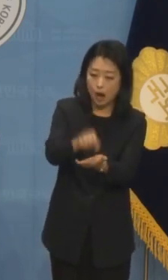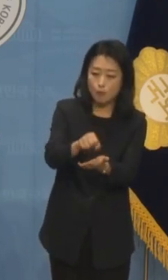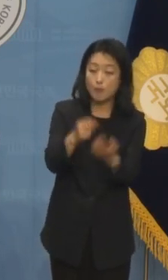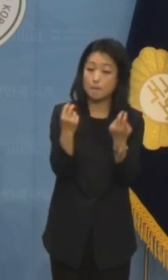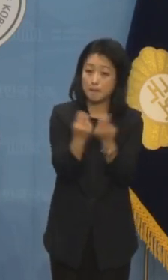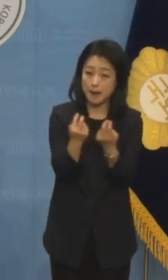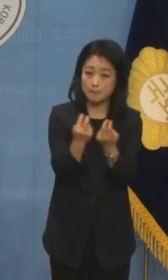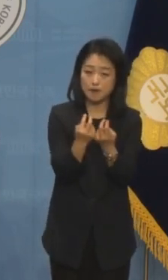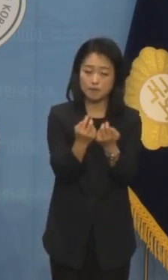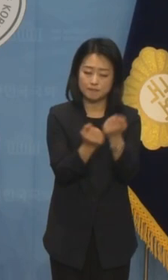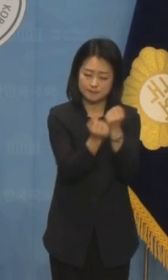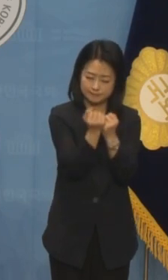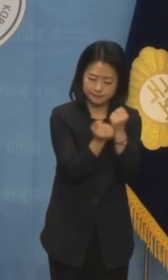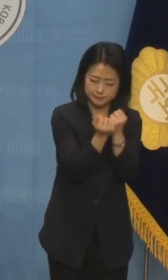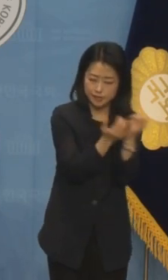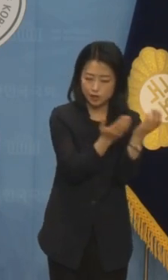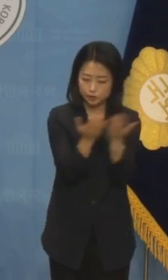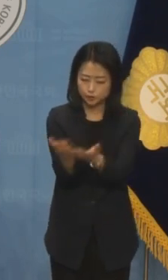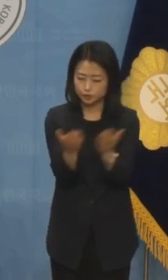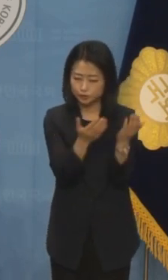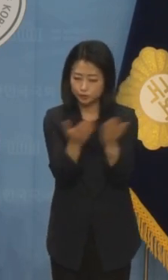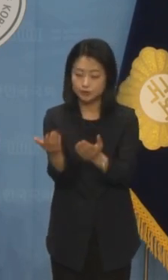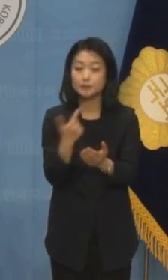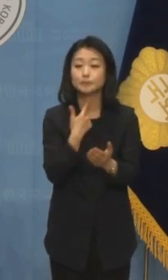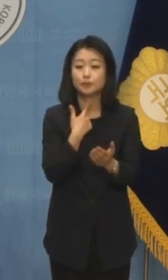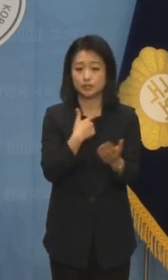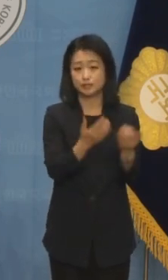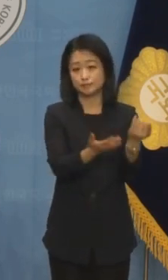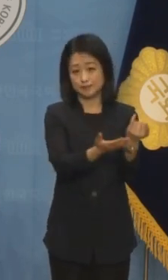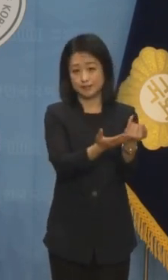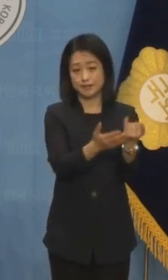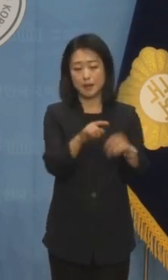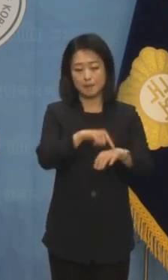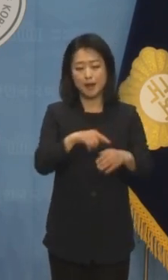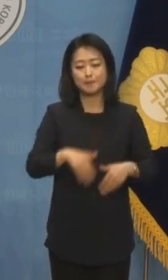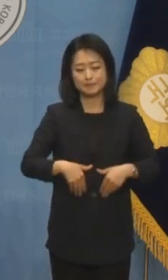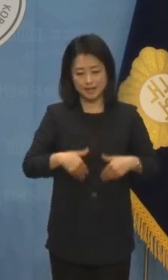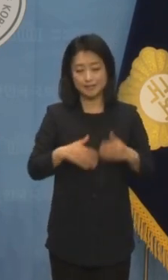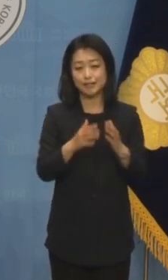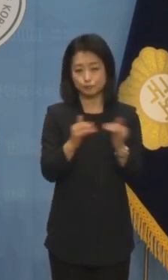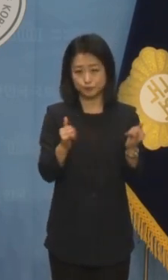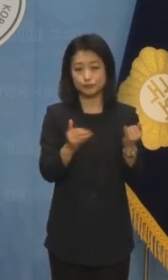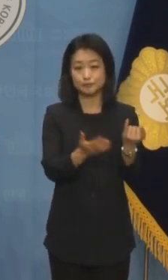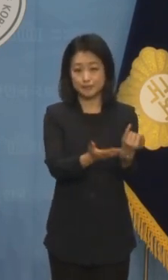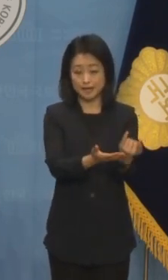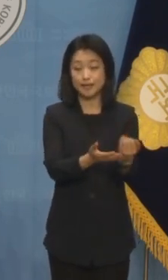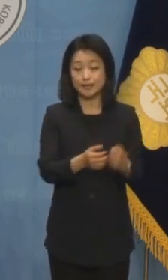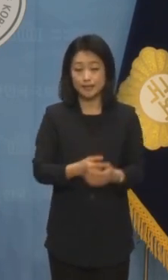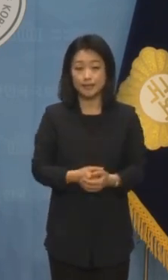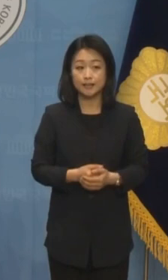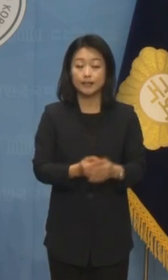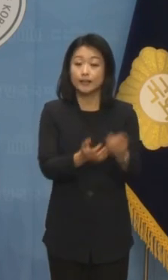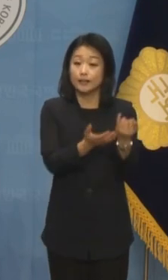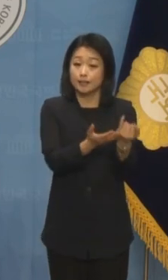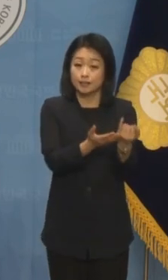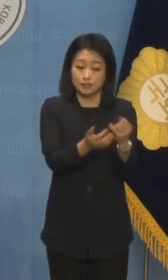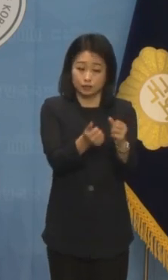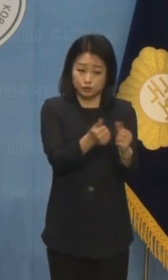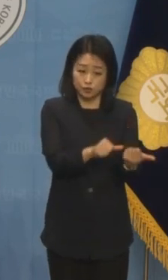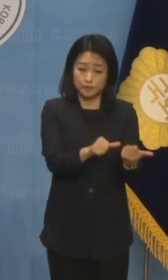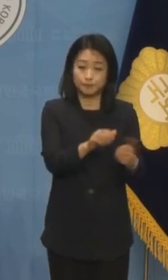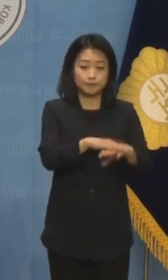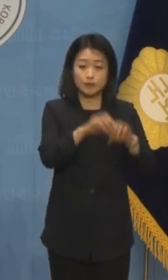누구보다 친절하게 피해자들에게 설명하셨던 그런 따뜻한 분이라는 걸 말씀드리고 싶고 이분의 죽음을